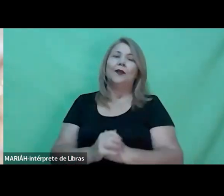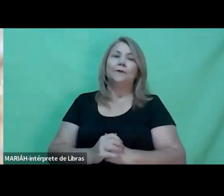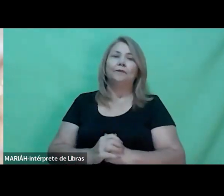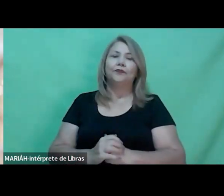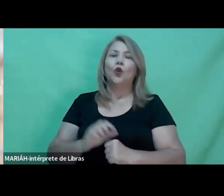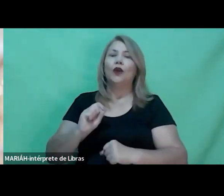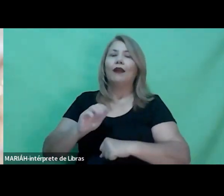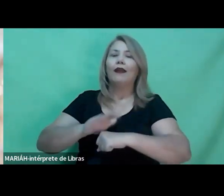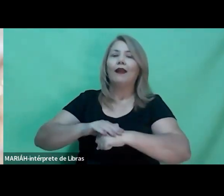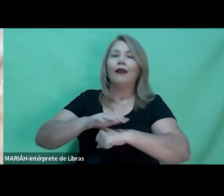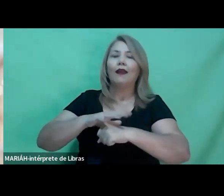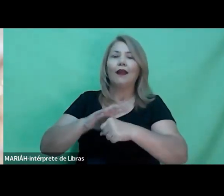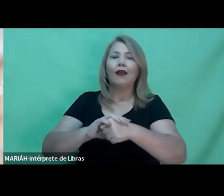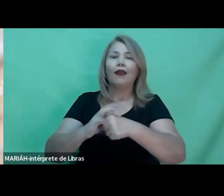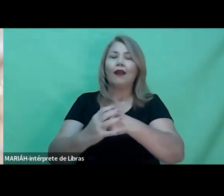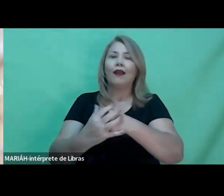tocar